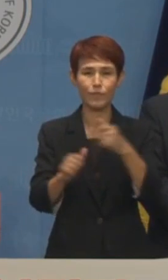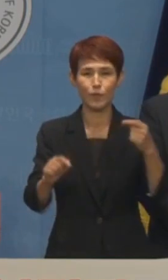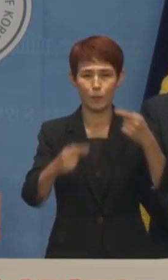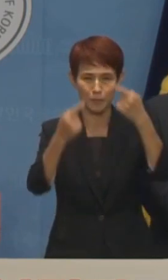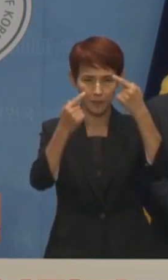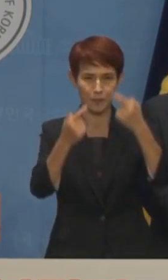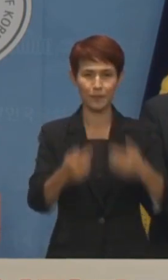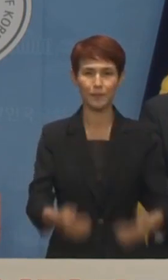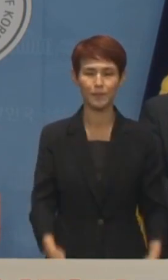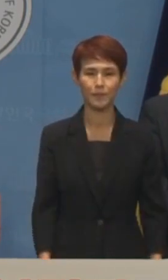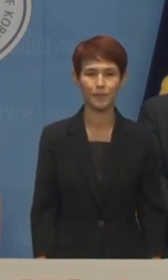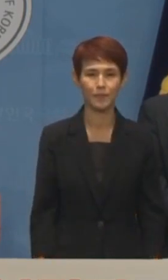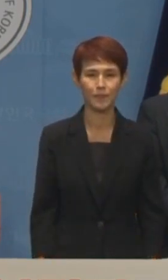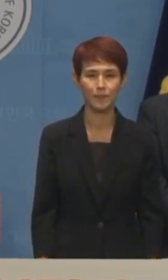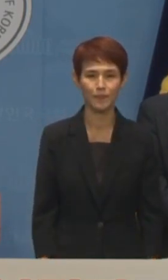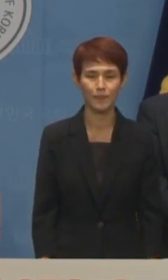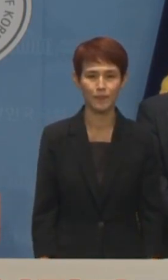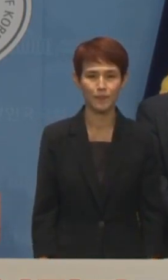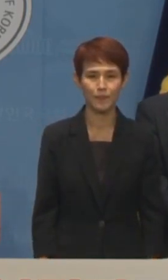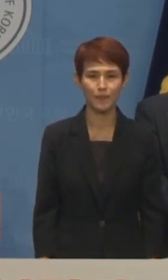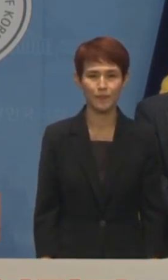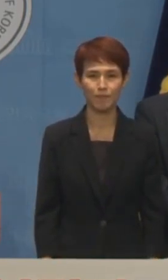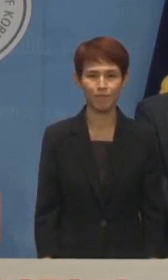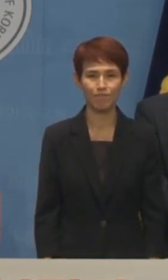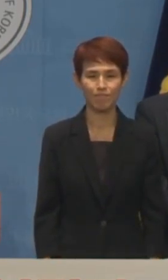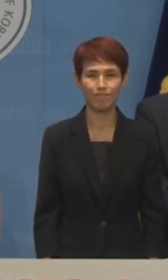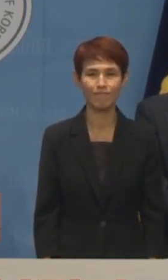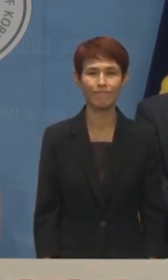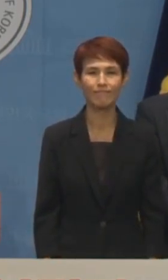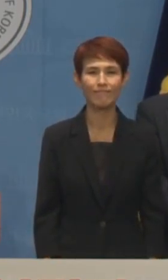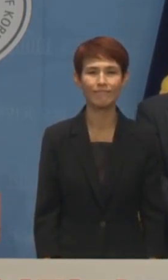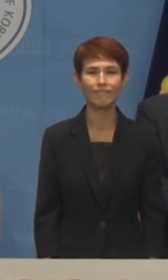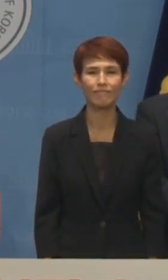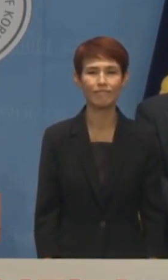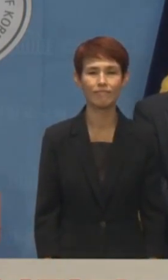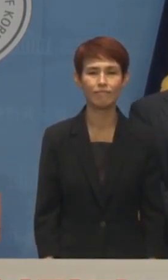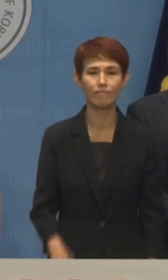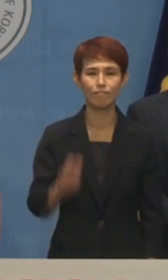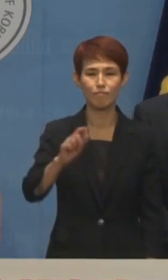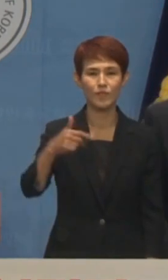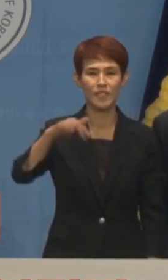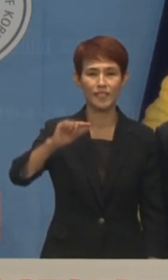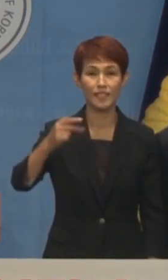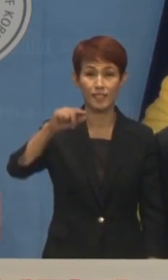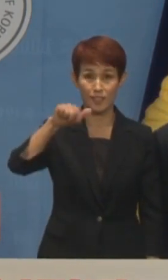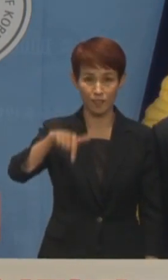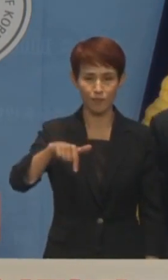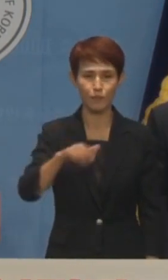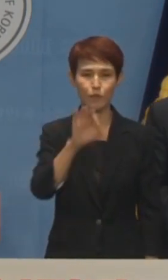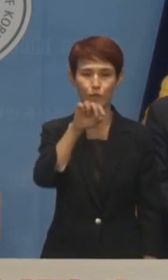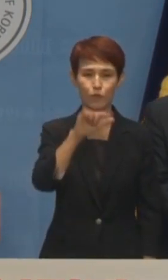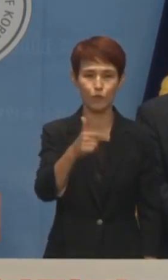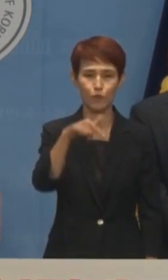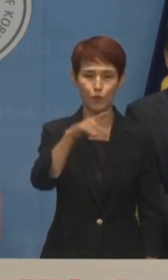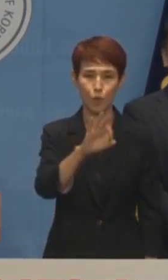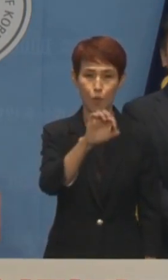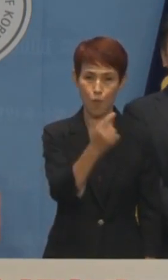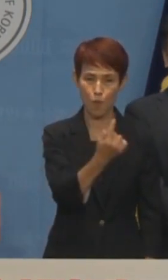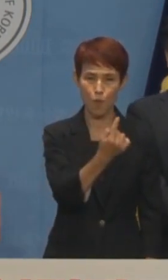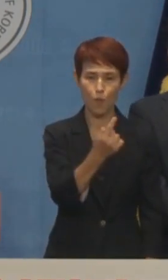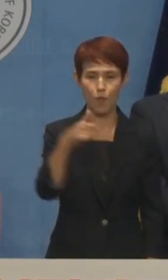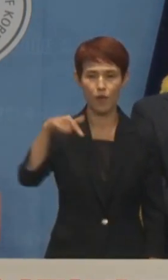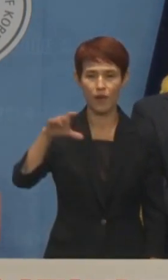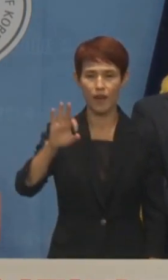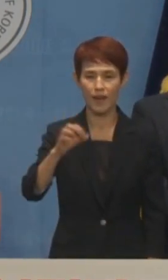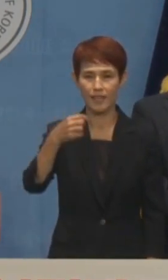고문님 참석하셨습니다. 그리고 문진석 의원님, 윤종호 의원님,